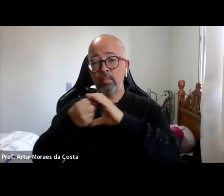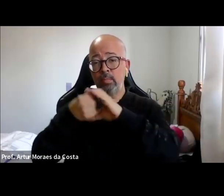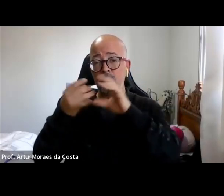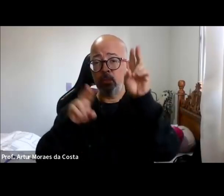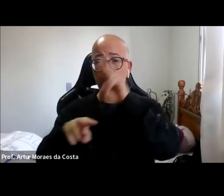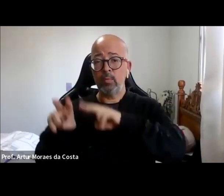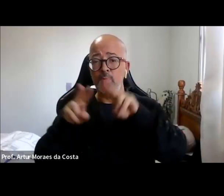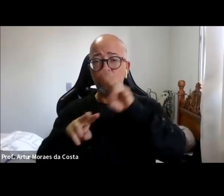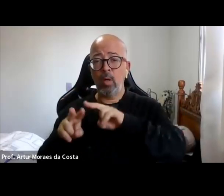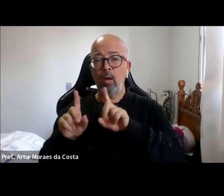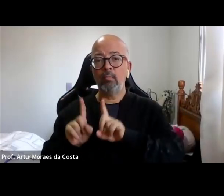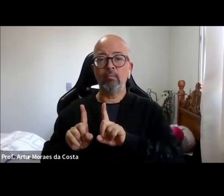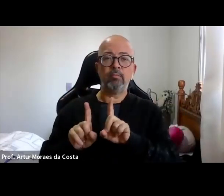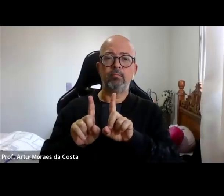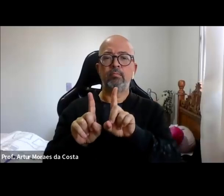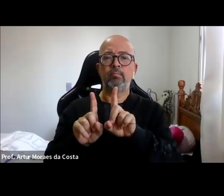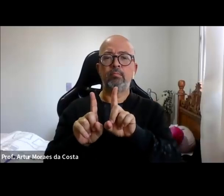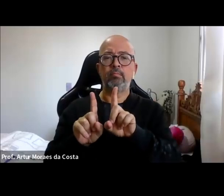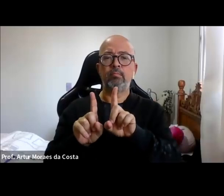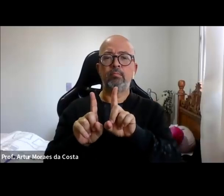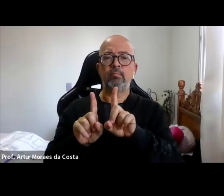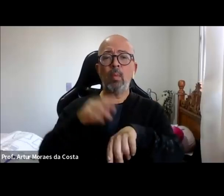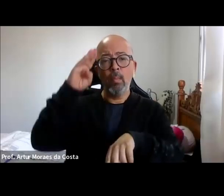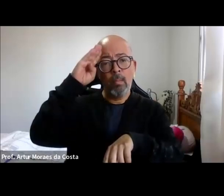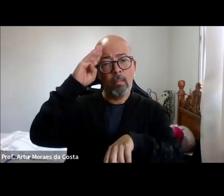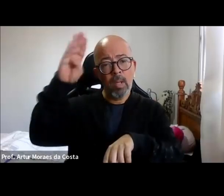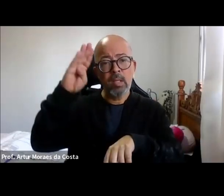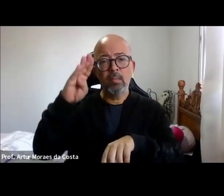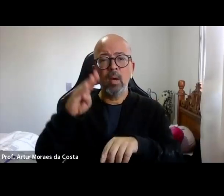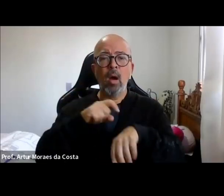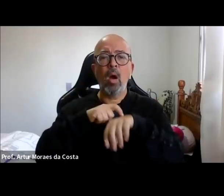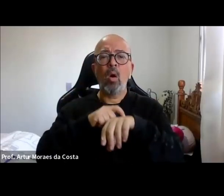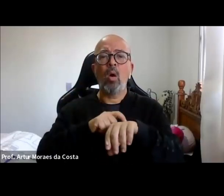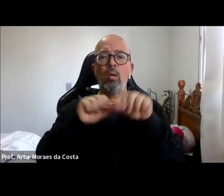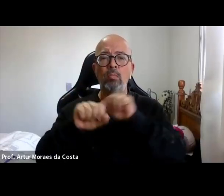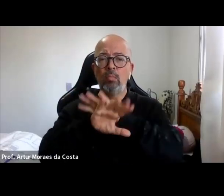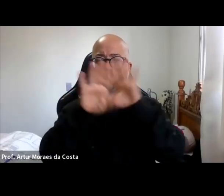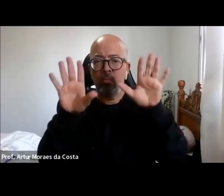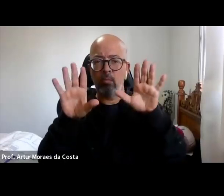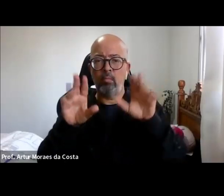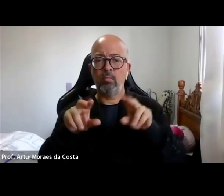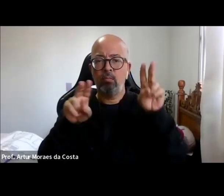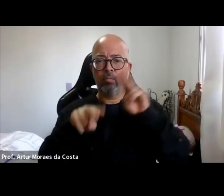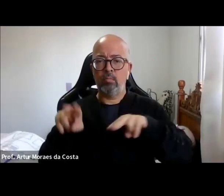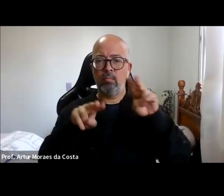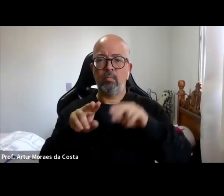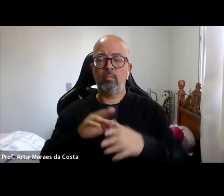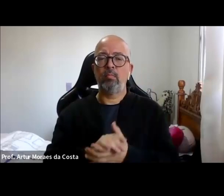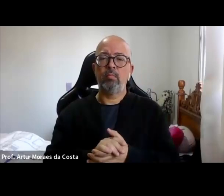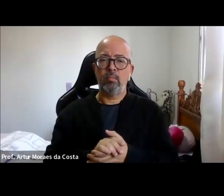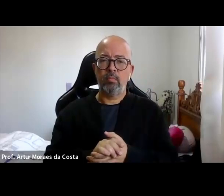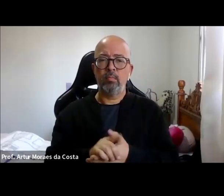para primero principal Esa es la típica pregunta que siempre Yo contesto de